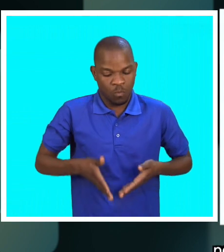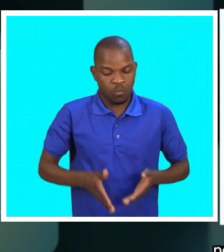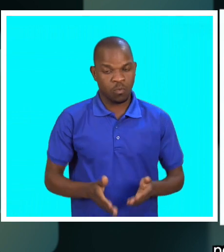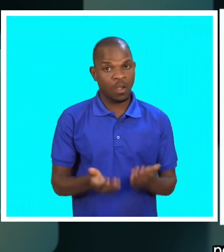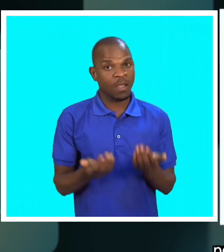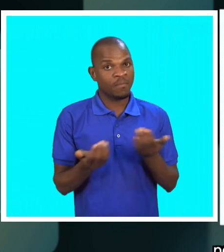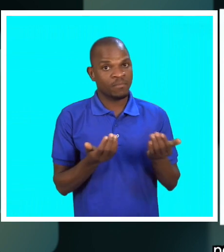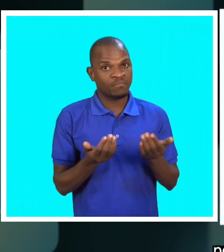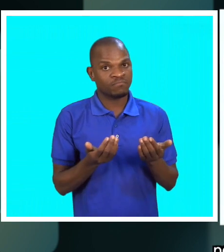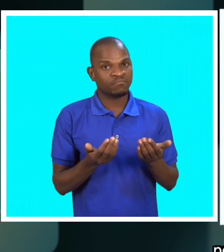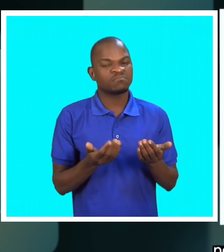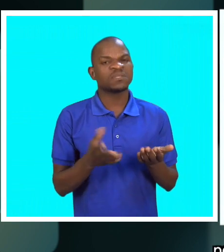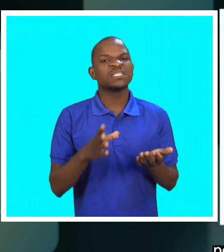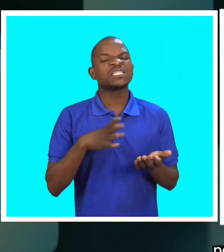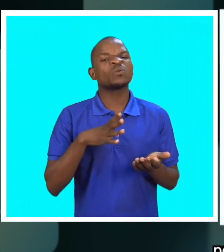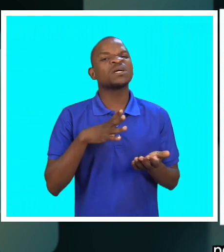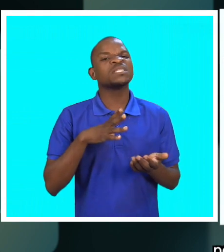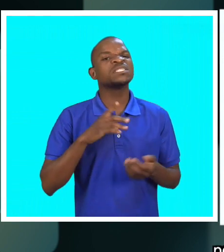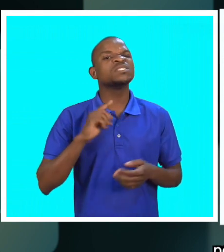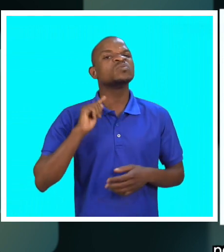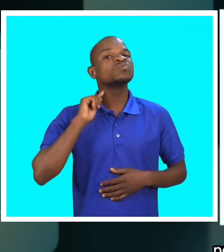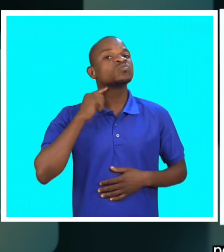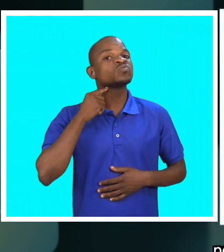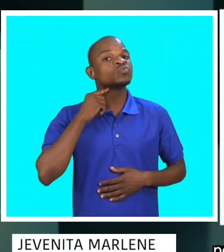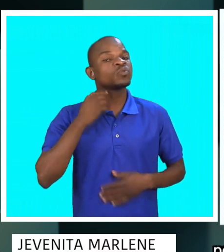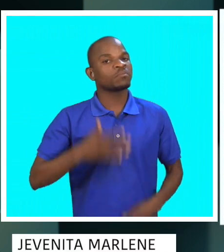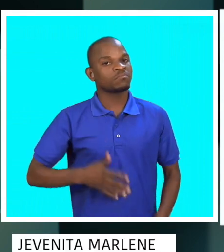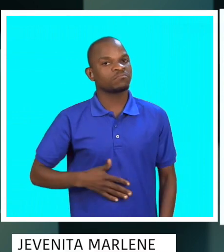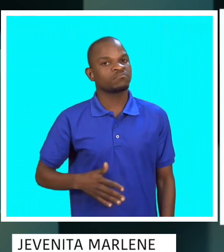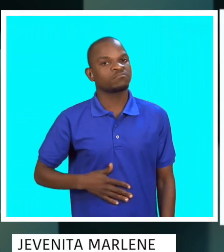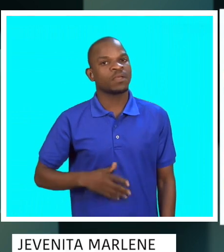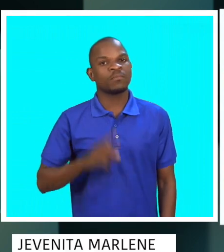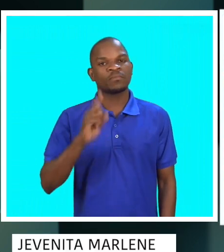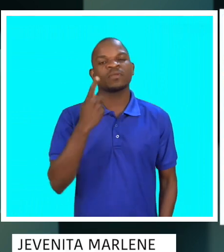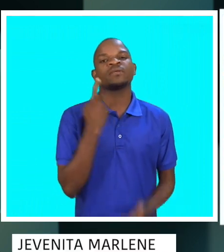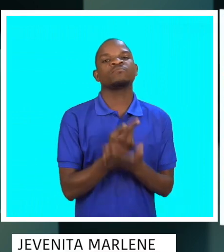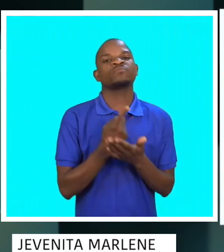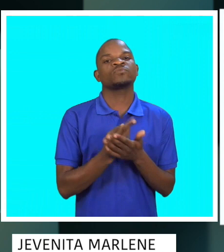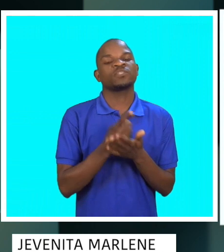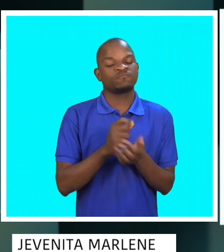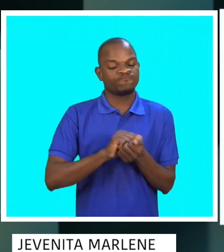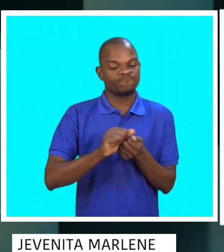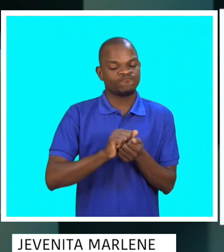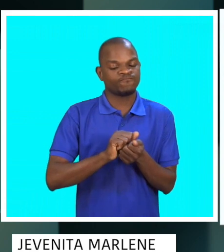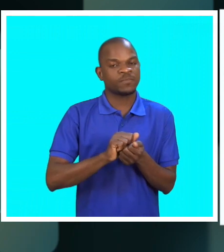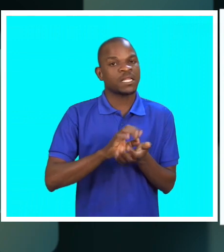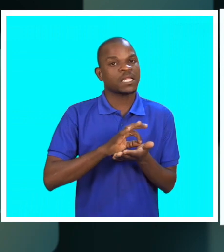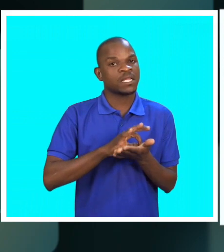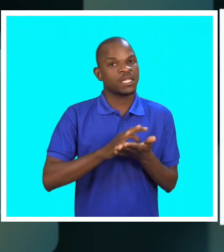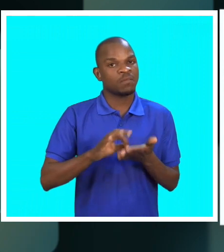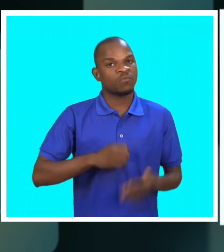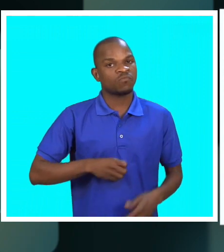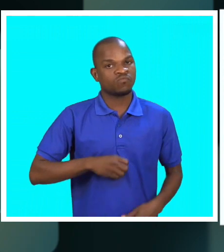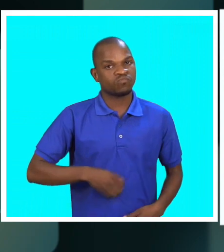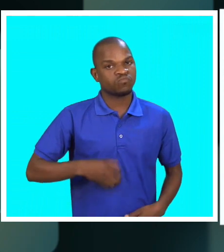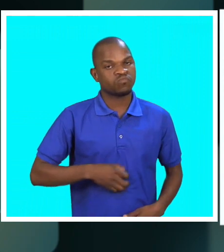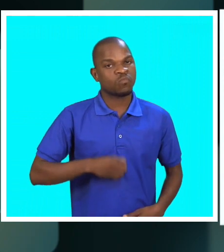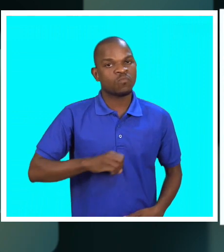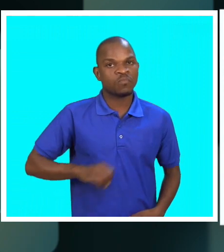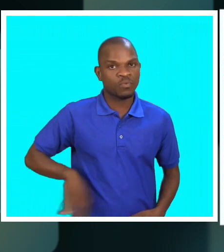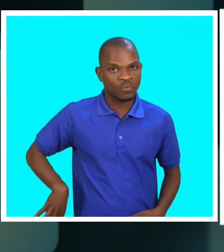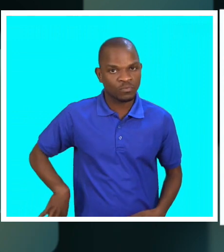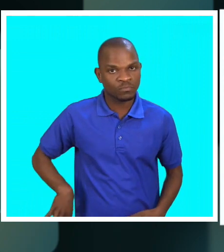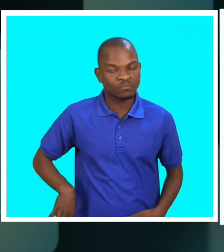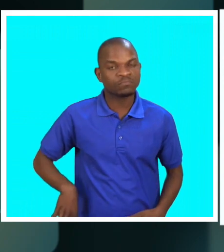com uma pluralidade na barriga, tem que lavar e sair aquelas